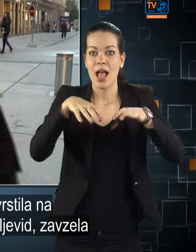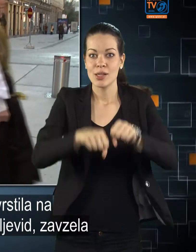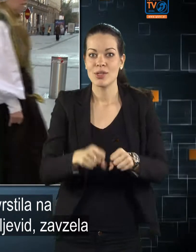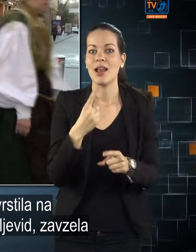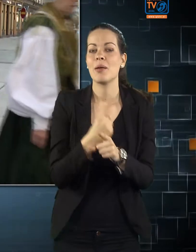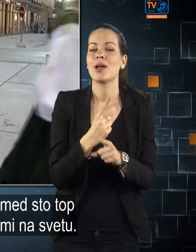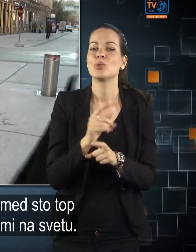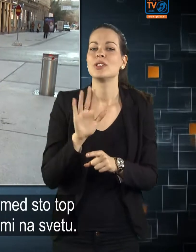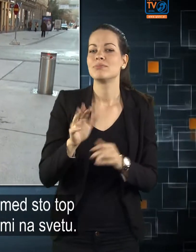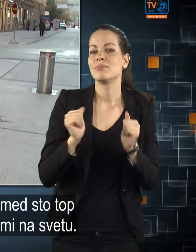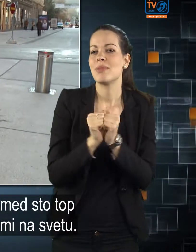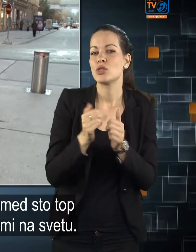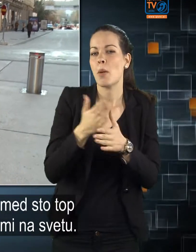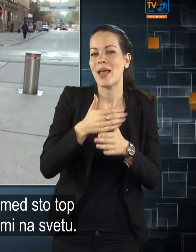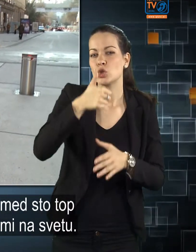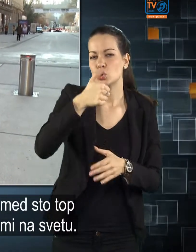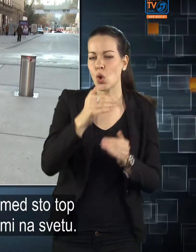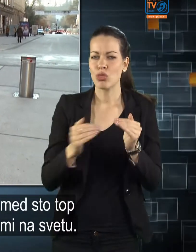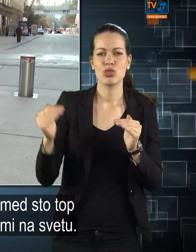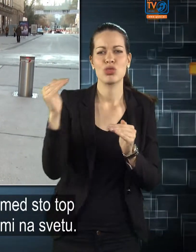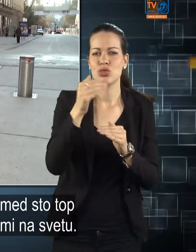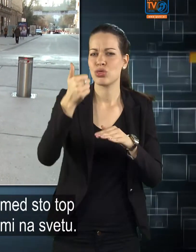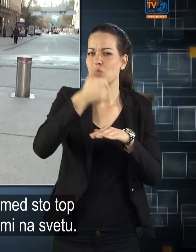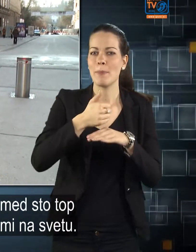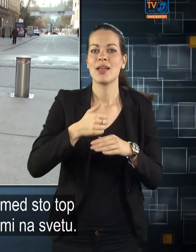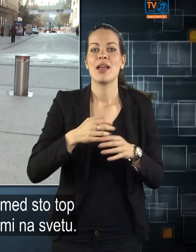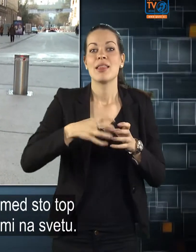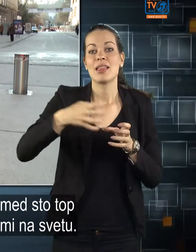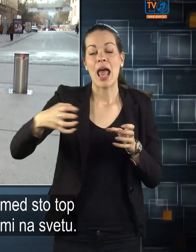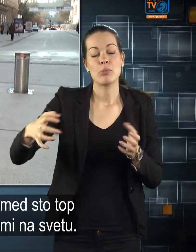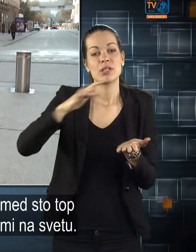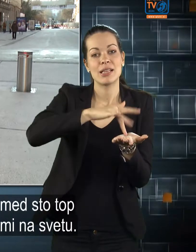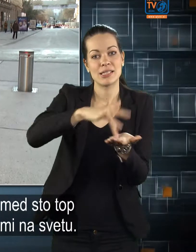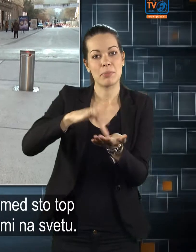svoje mesto med 100 top trajnostnimi destinacijami na svetu.